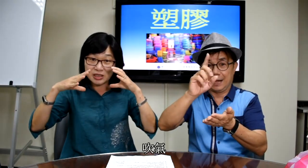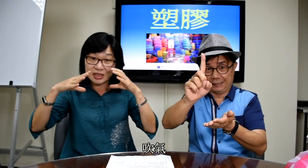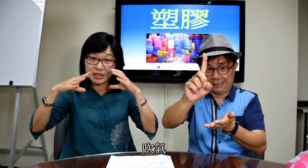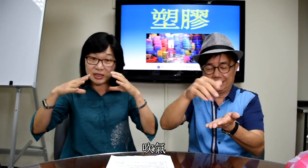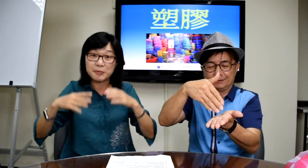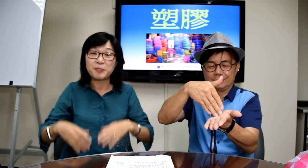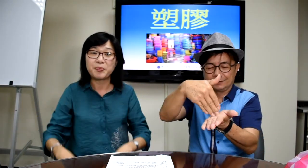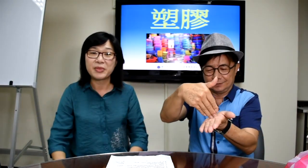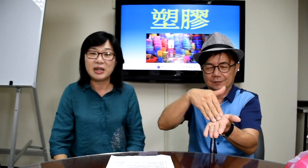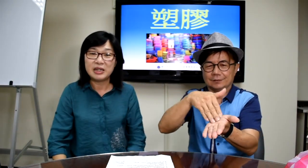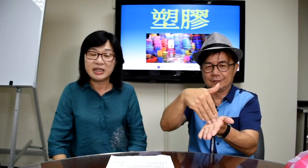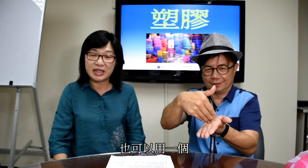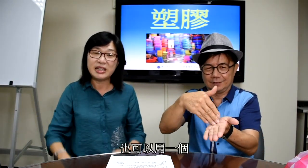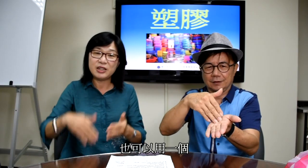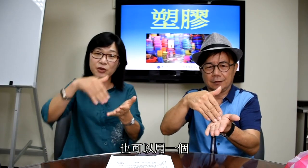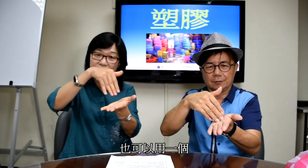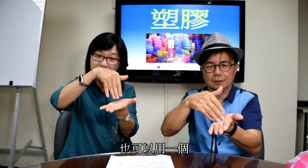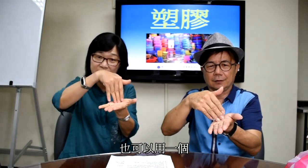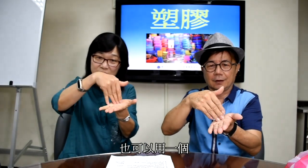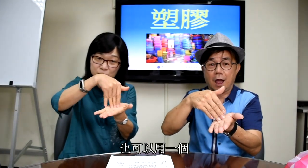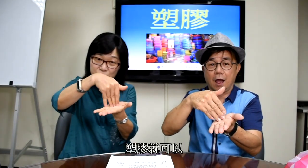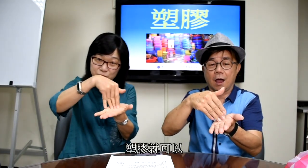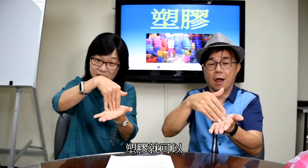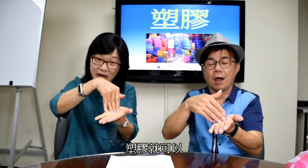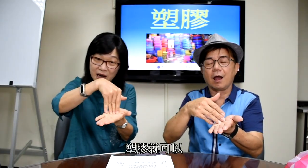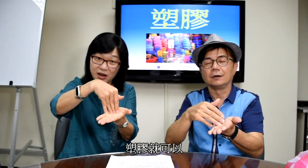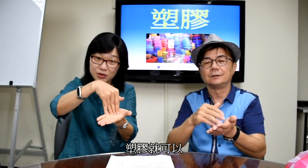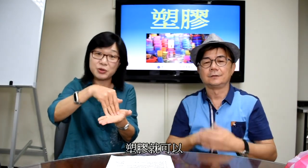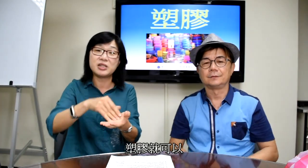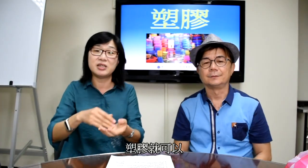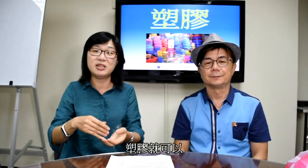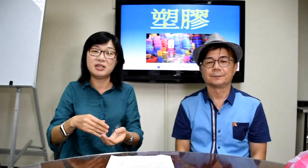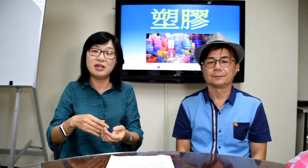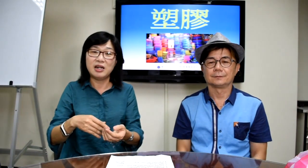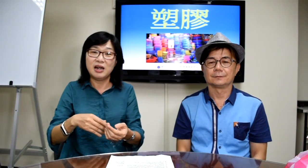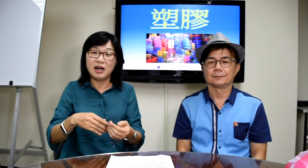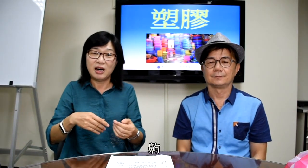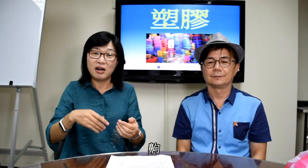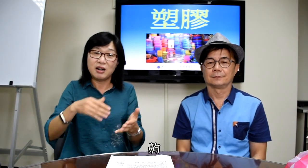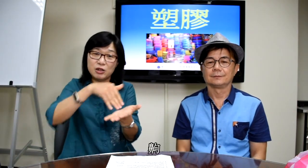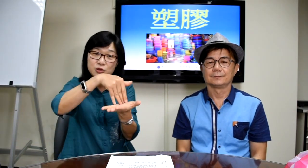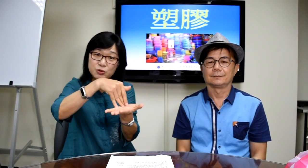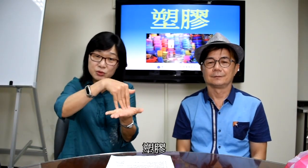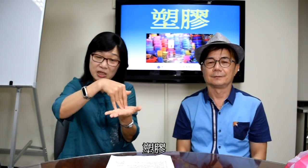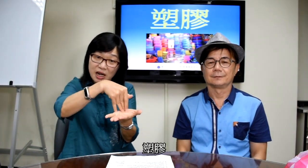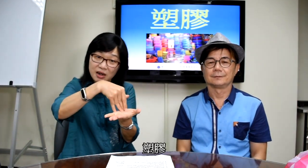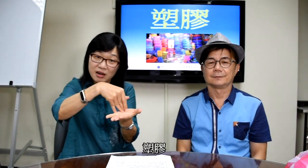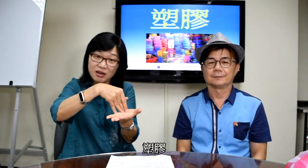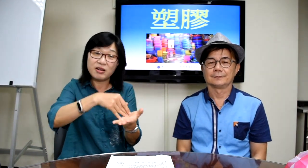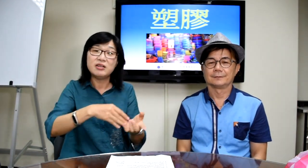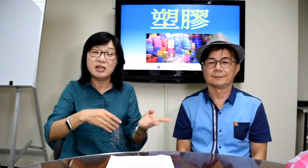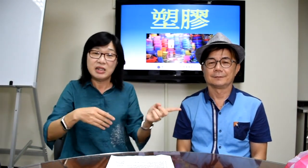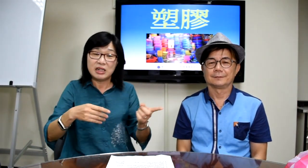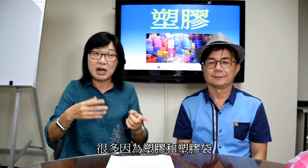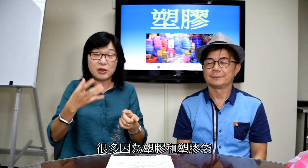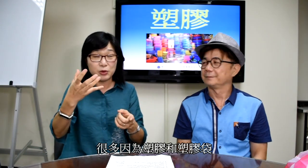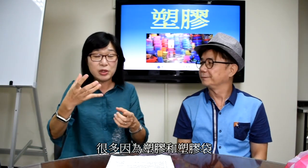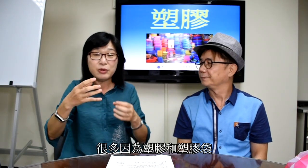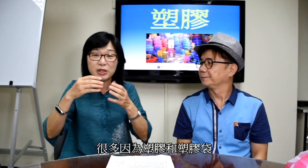气，也可以用一个塑胶就可以，哦，塑胶很多，因为